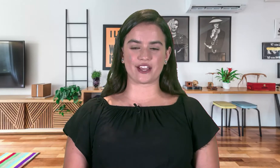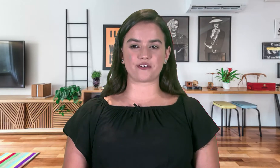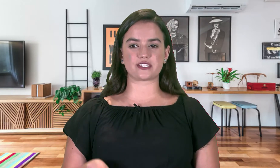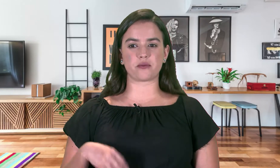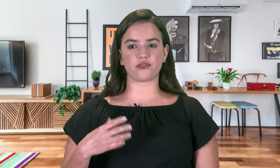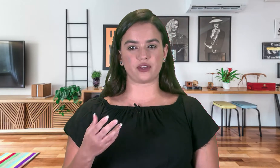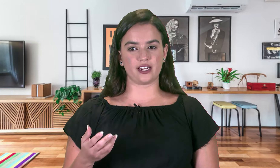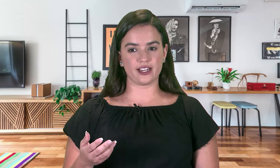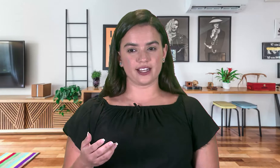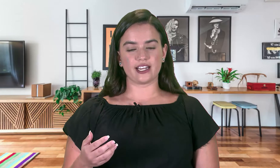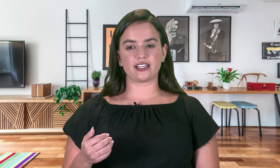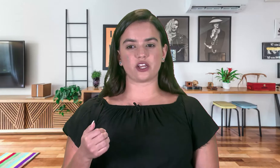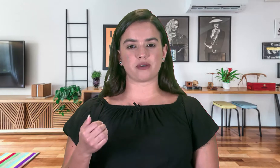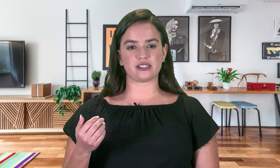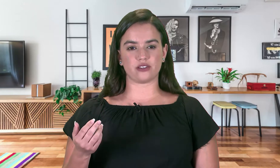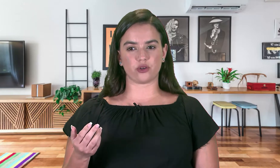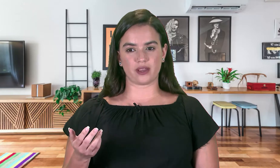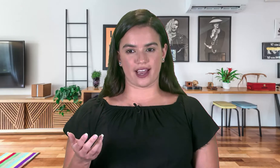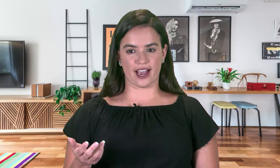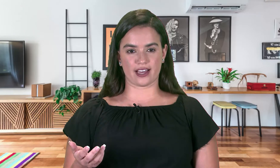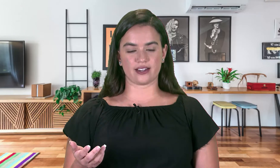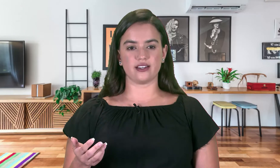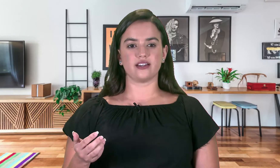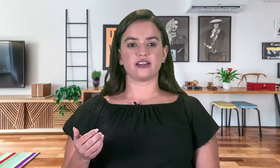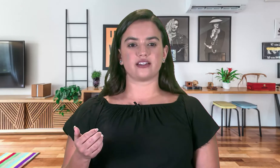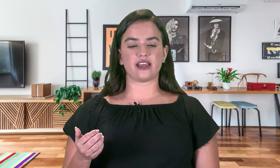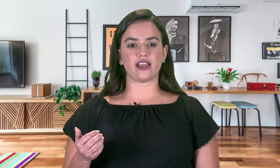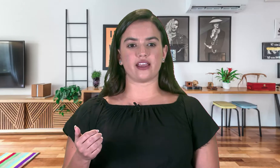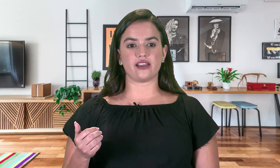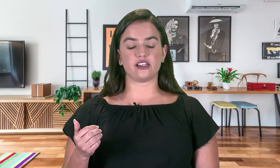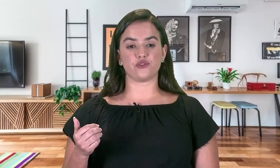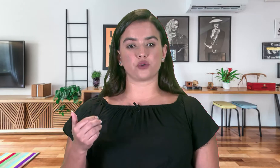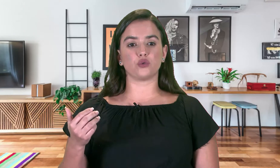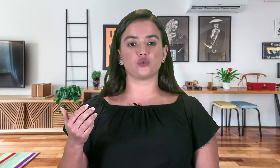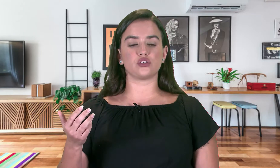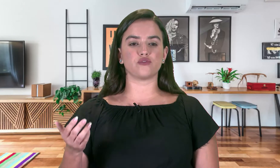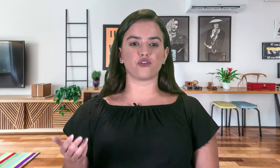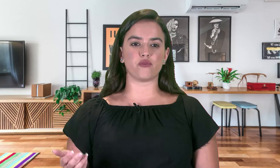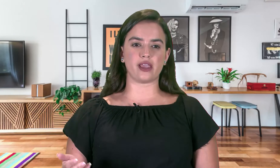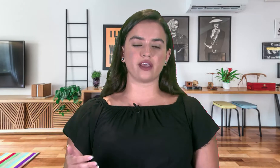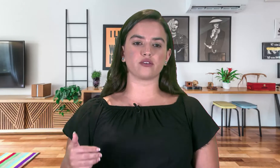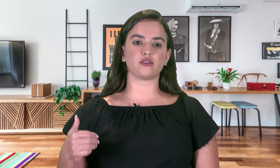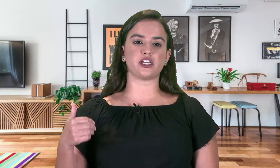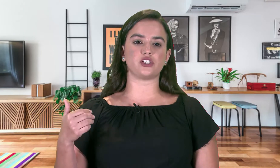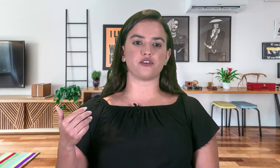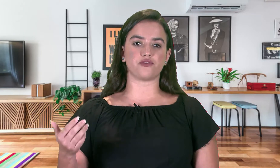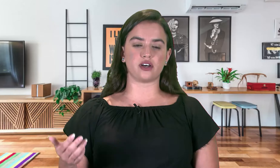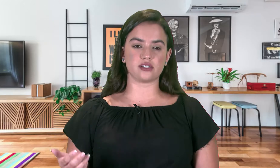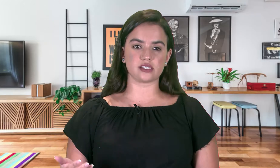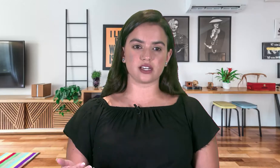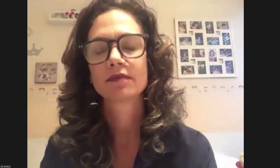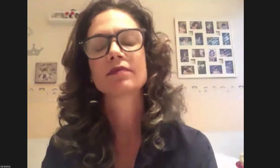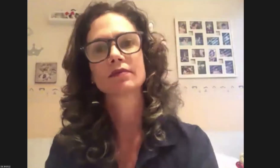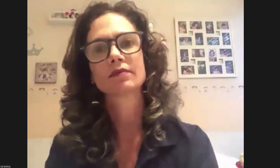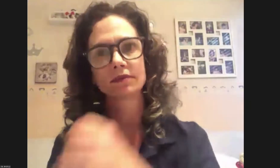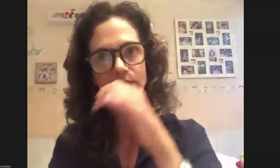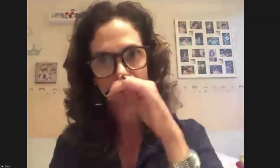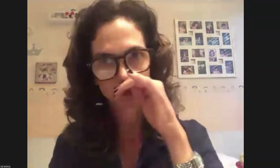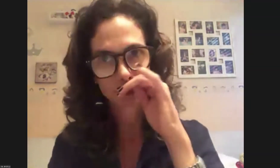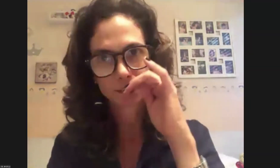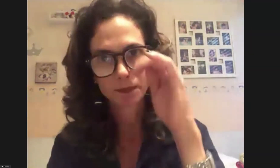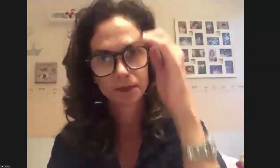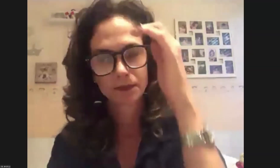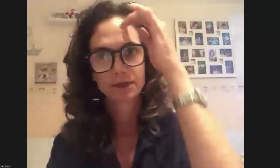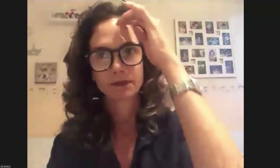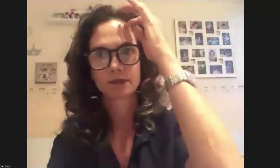casa, né, Andreia? Você tem uma filha que tem uma síndrome rara, né, e que dificulta o desenvolvimento desde a infância. Eu queria que